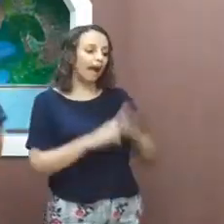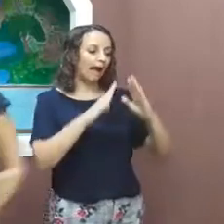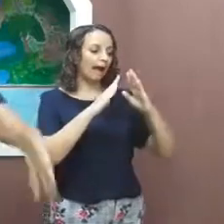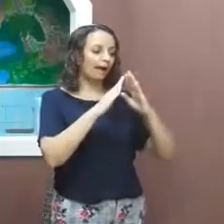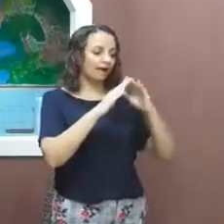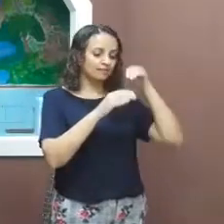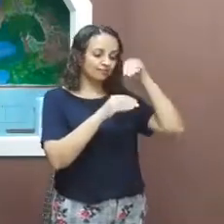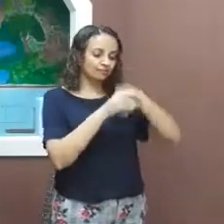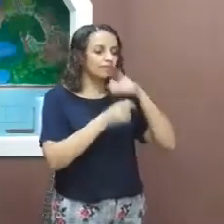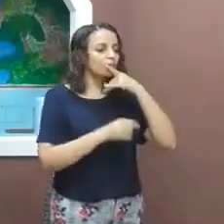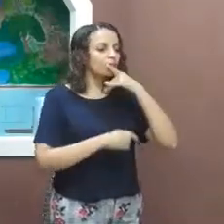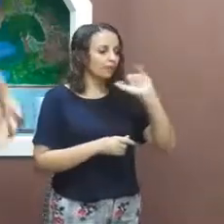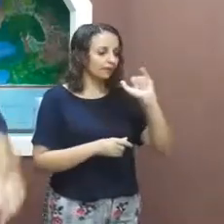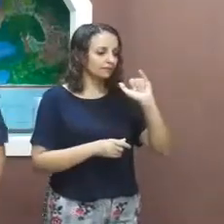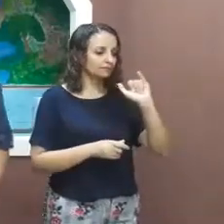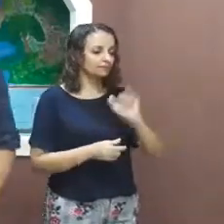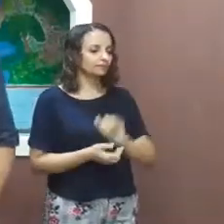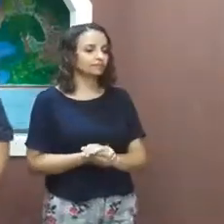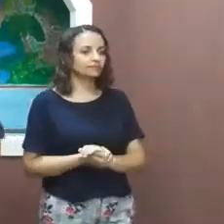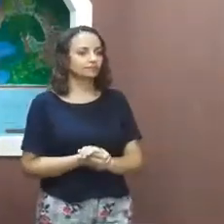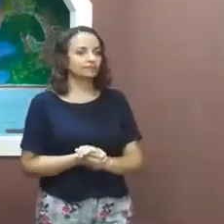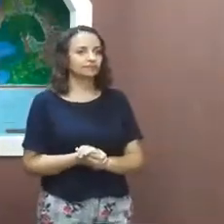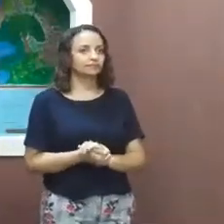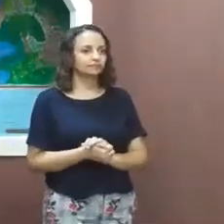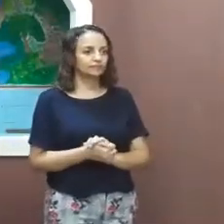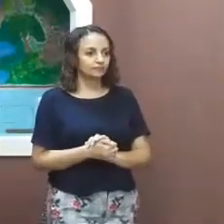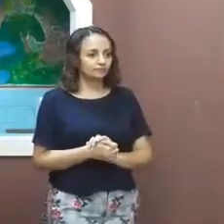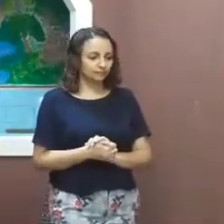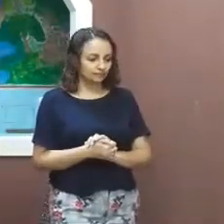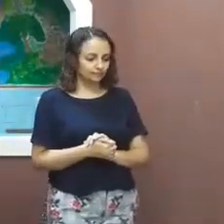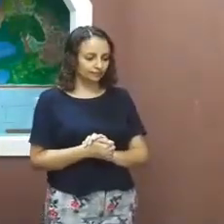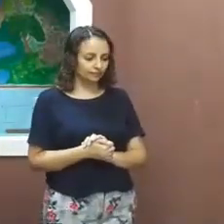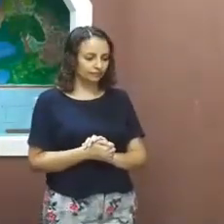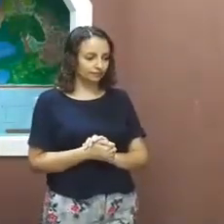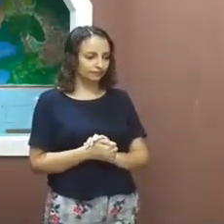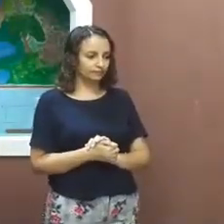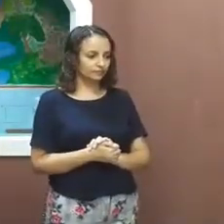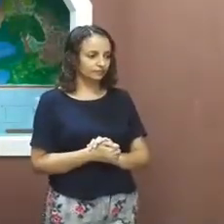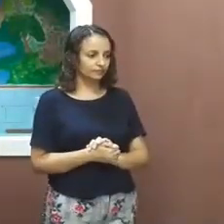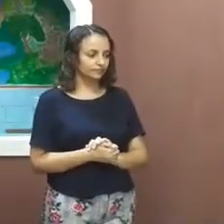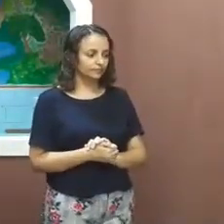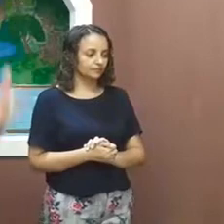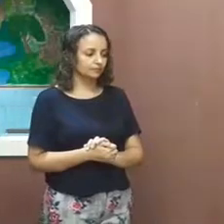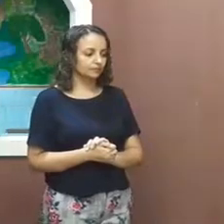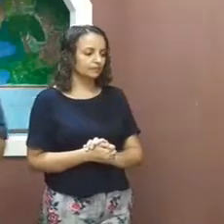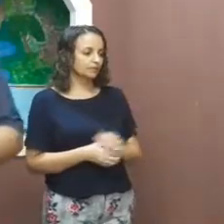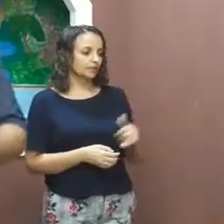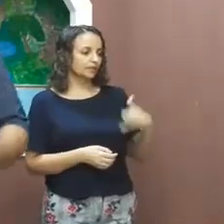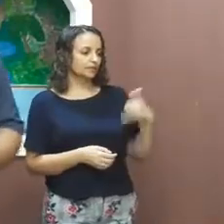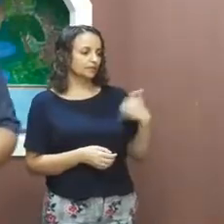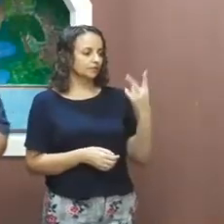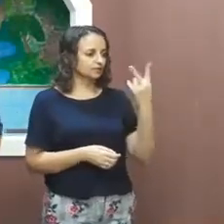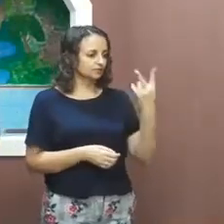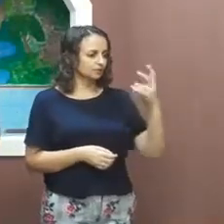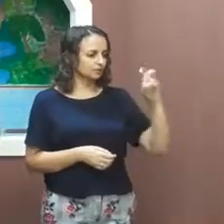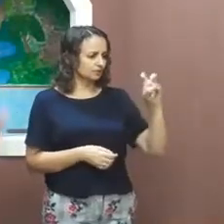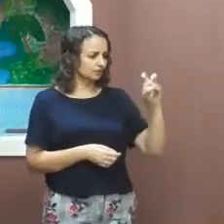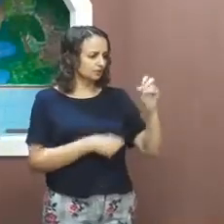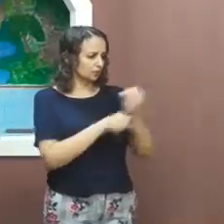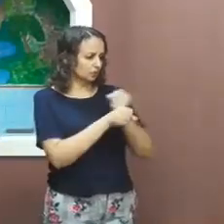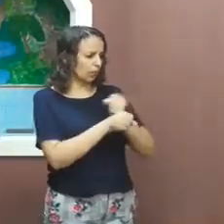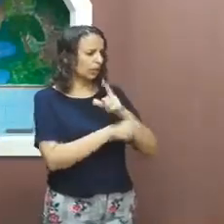O problema não é estar na casa do pai, o problema é como está na casa do pai. 25 anos, tempo, você está achando ruim